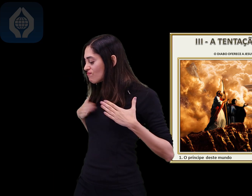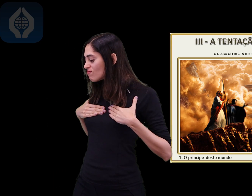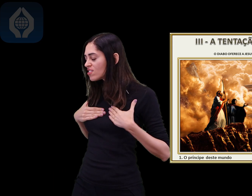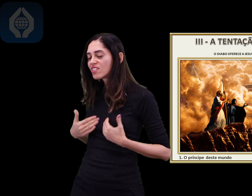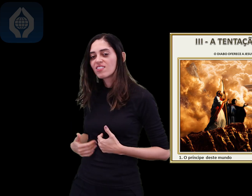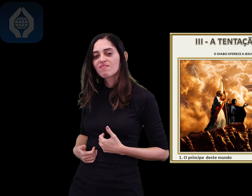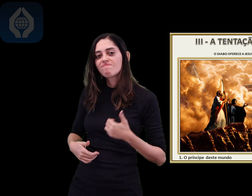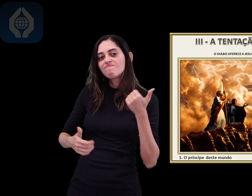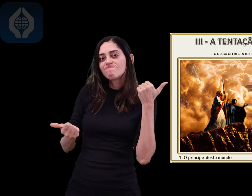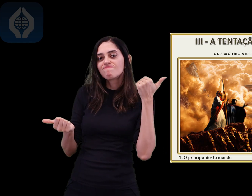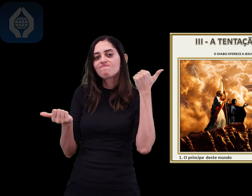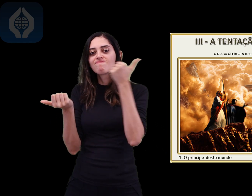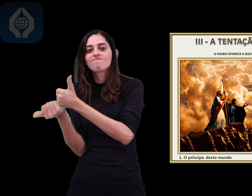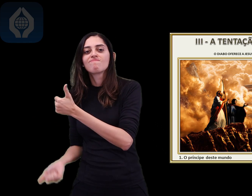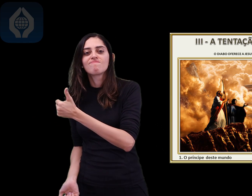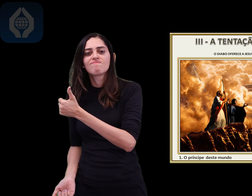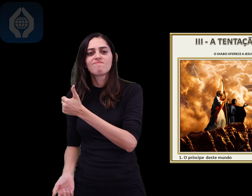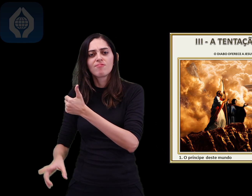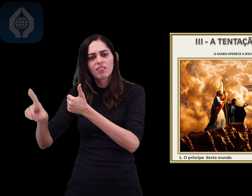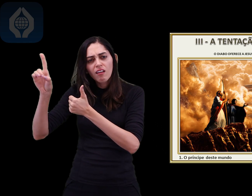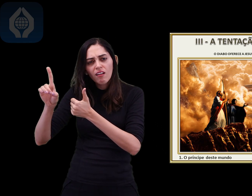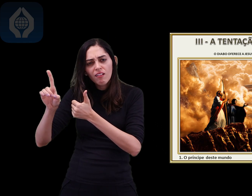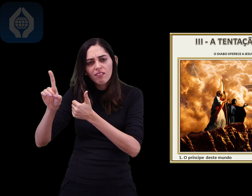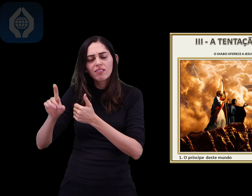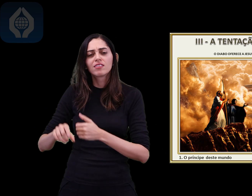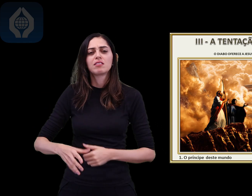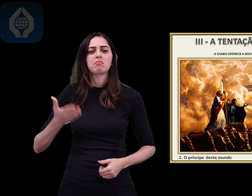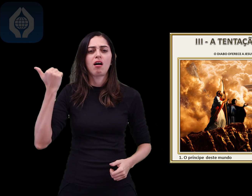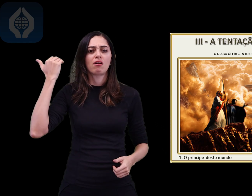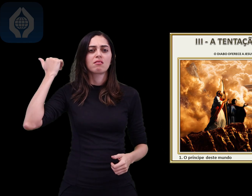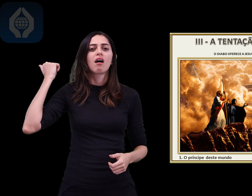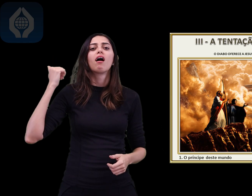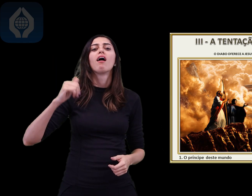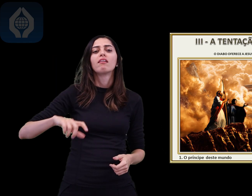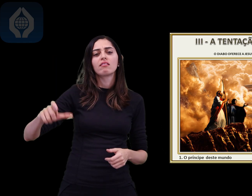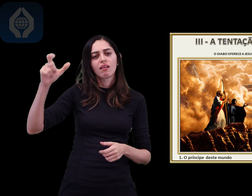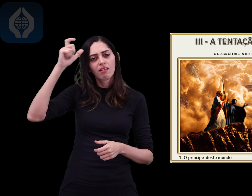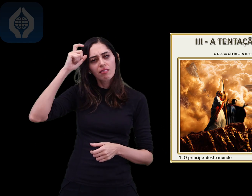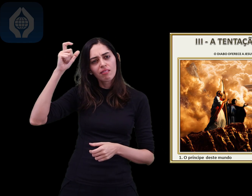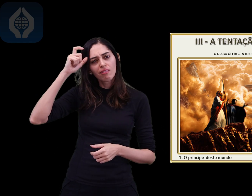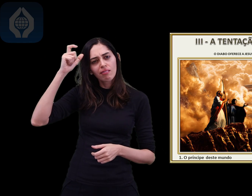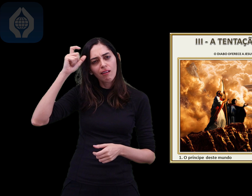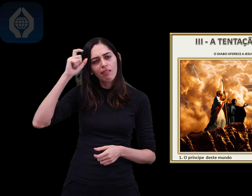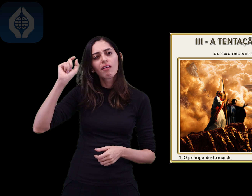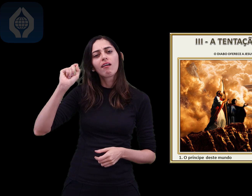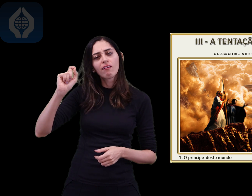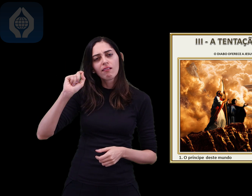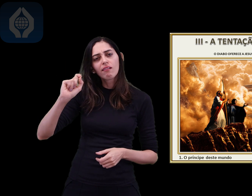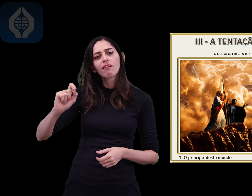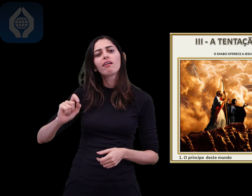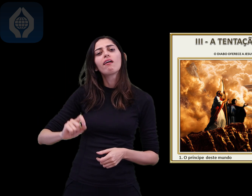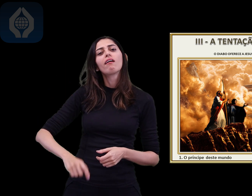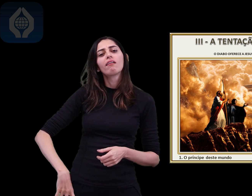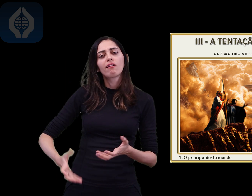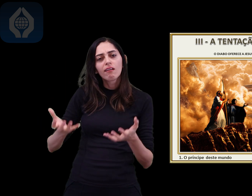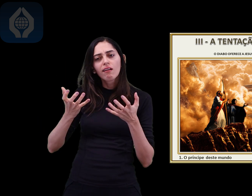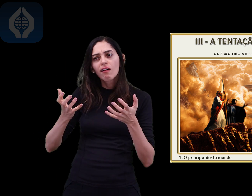posição de Deus como soberano sobre todo o universo. Satanás fracassou, mas muitos anjos o